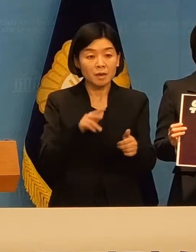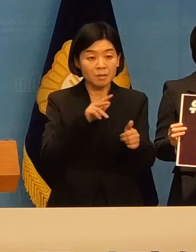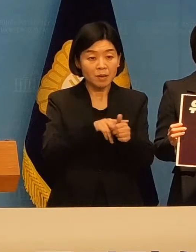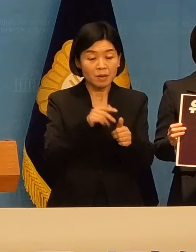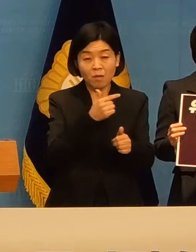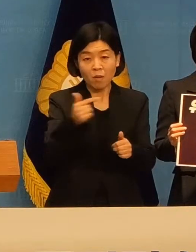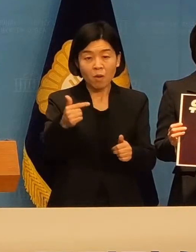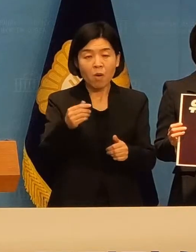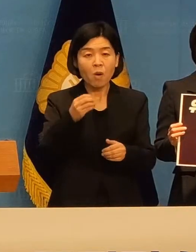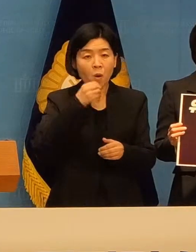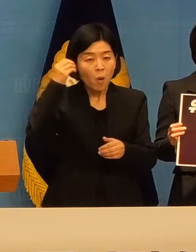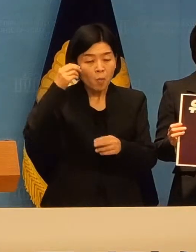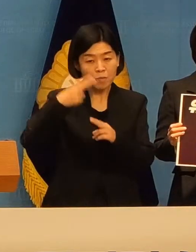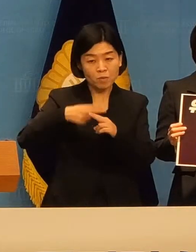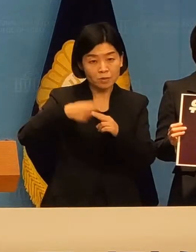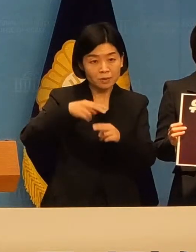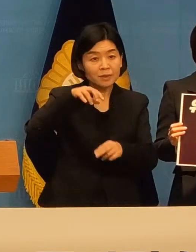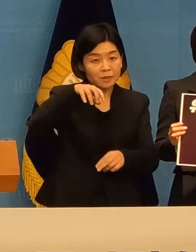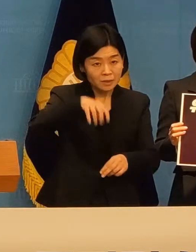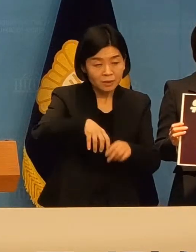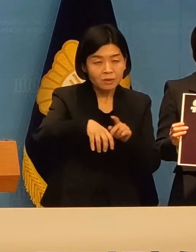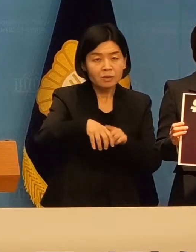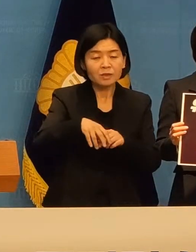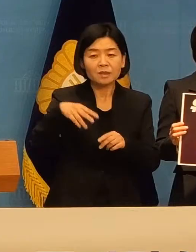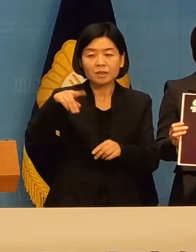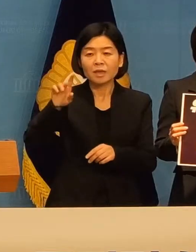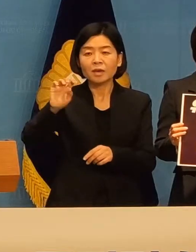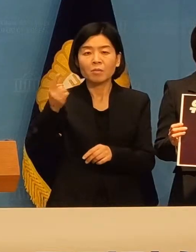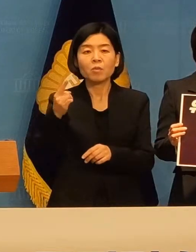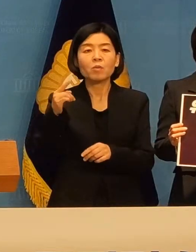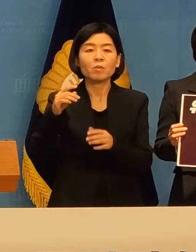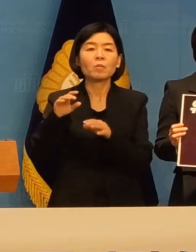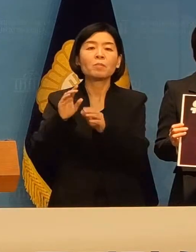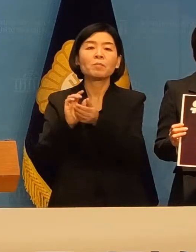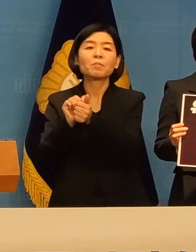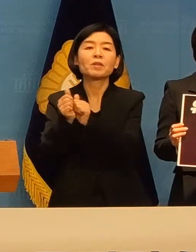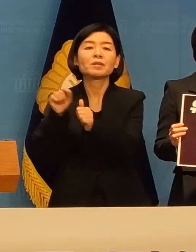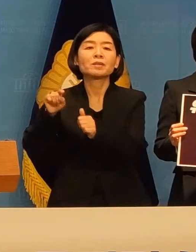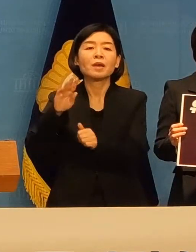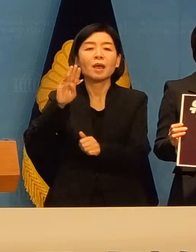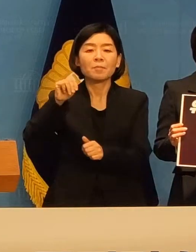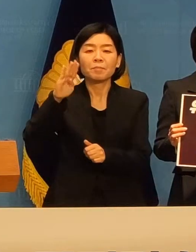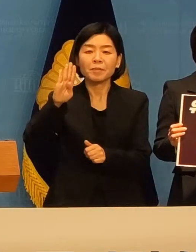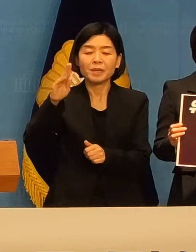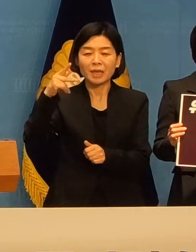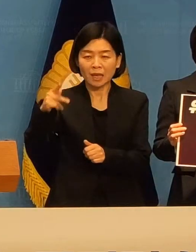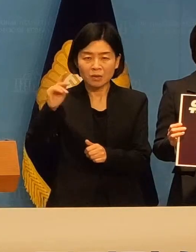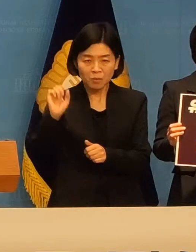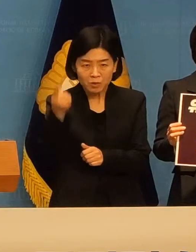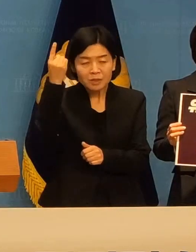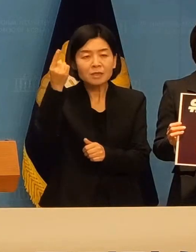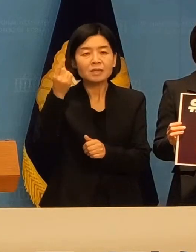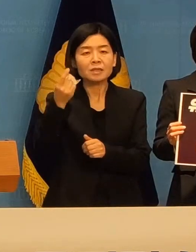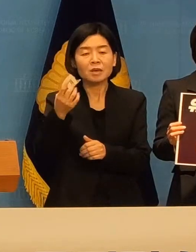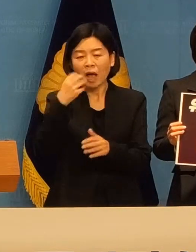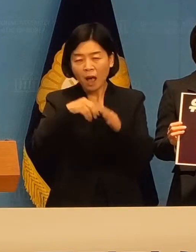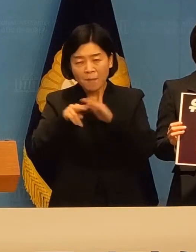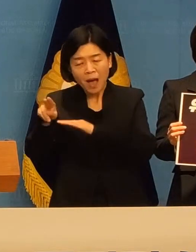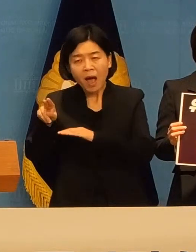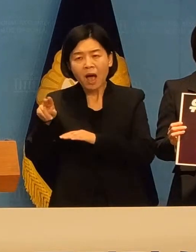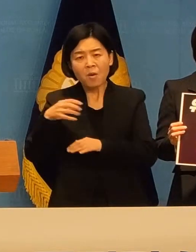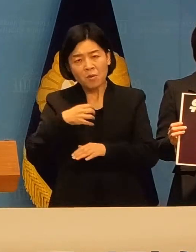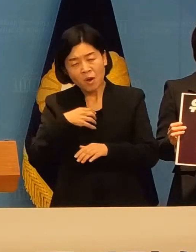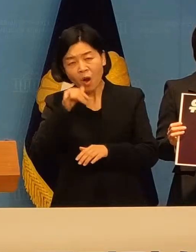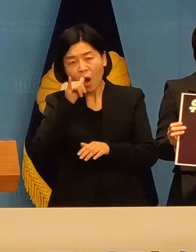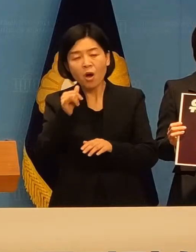홈플러스는 산업전환과 더불어 사모펀드 MBK로 인해 기업회생 절차에 돌입했고 10만 명의 일자리가 한순간에